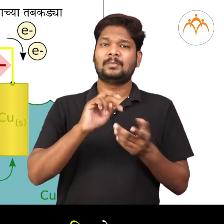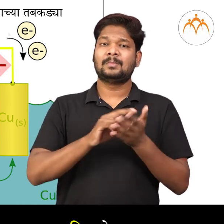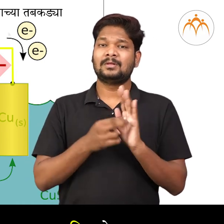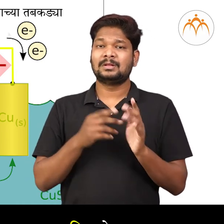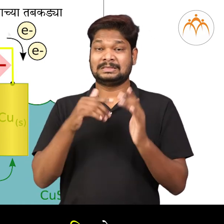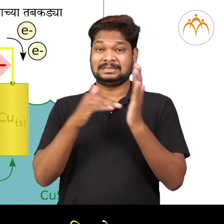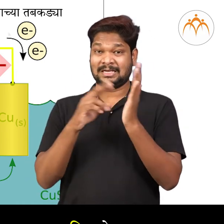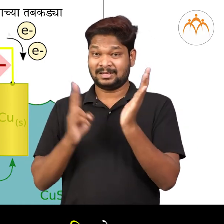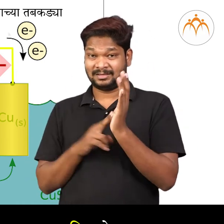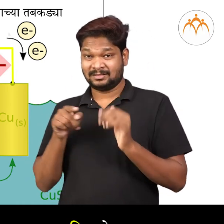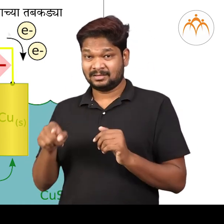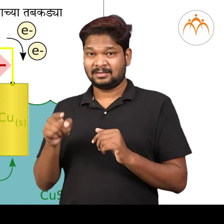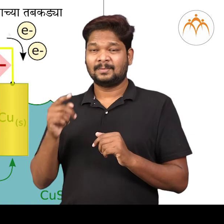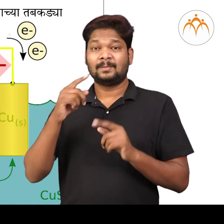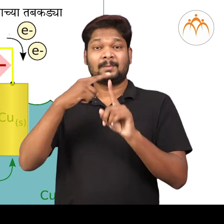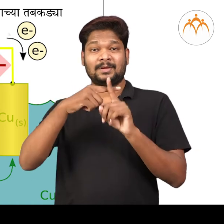भारत